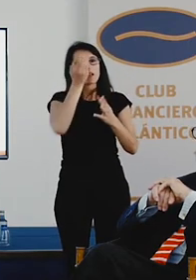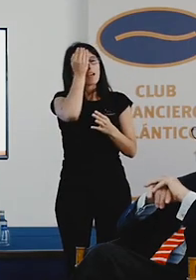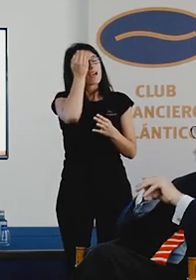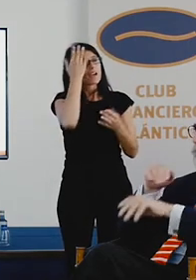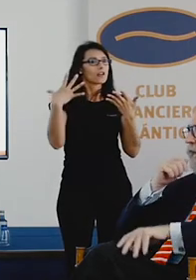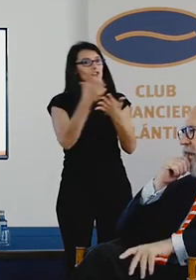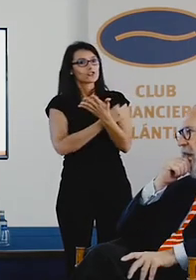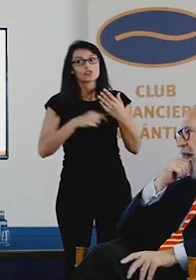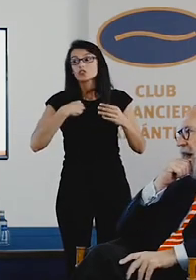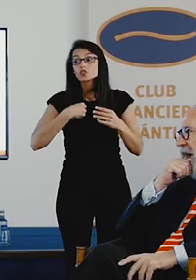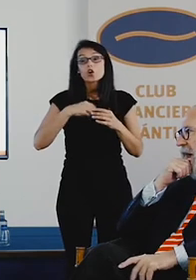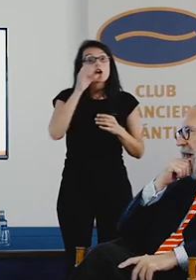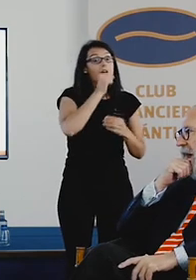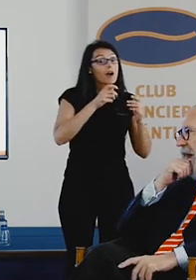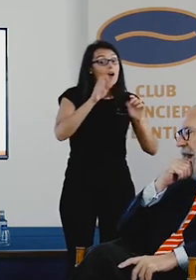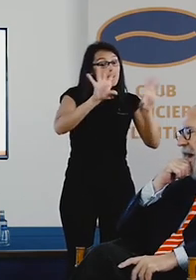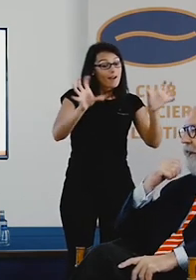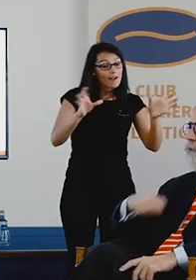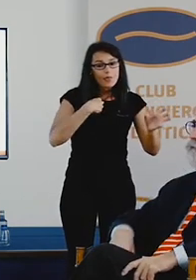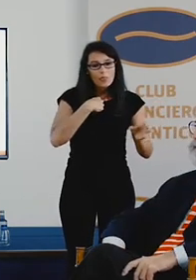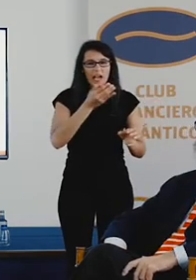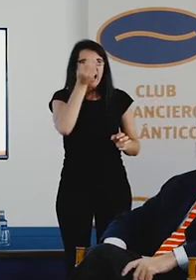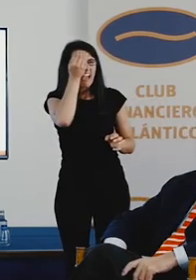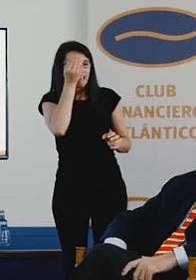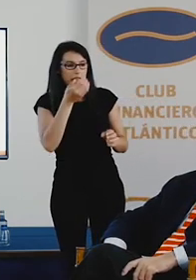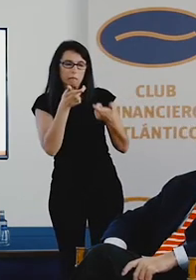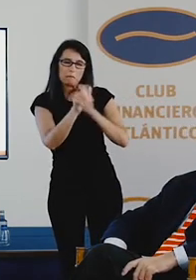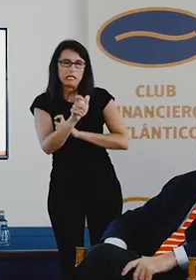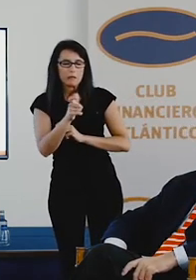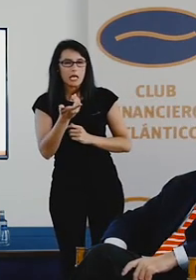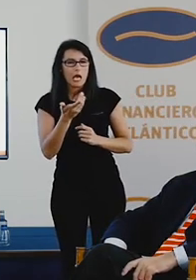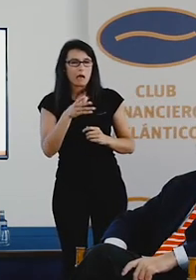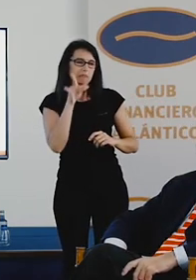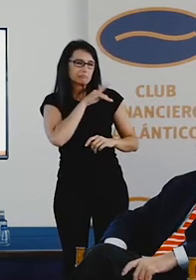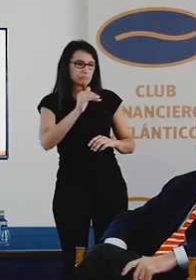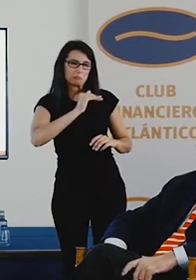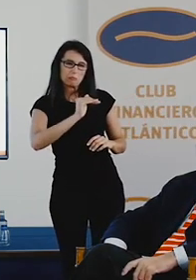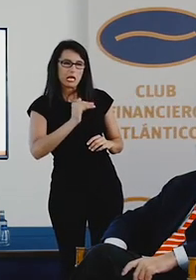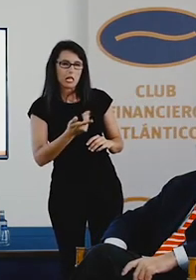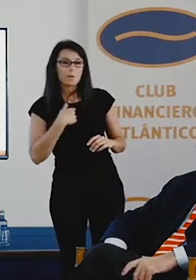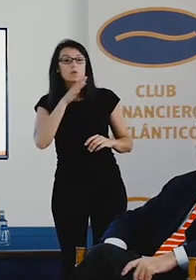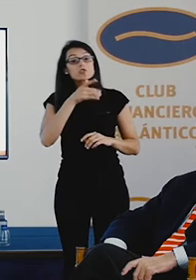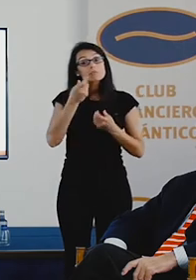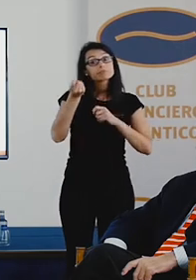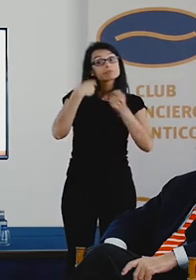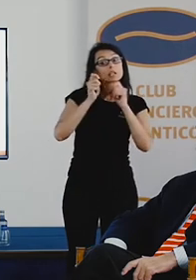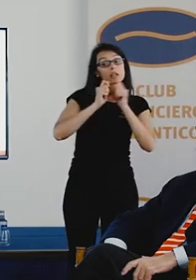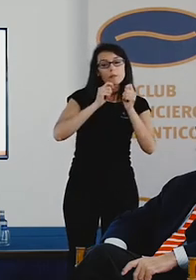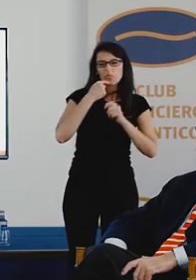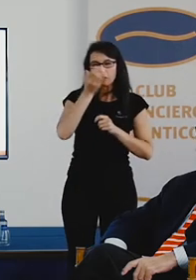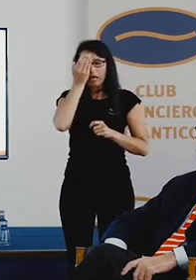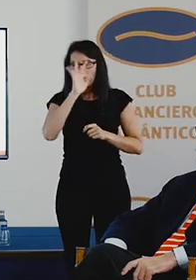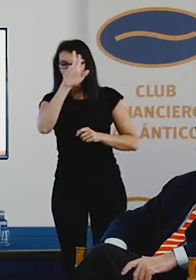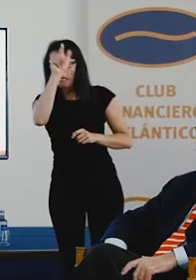decía esta mañana en la radio, que el hacker parece que es un término malo, porque los medios de comunicación... Un hacker siempre es el que jode algo. Perdón.